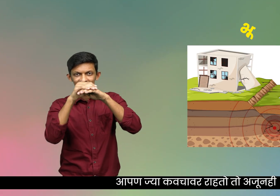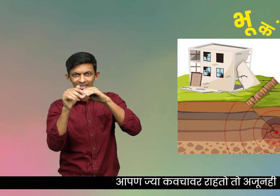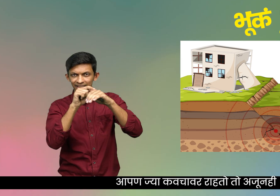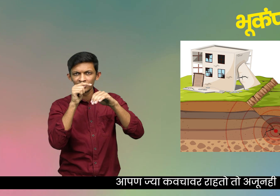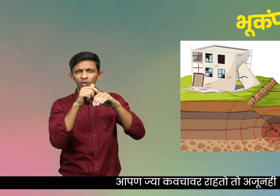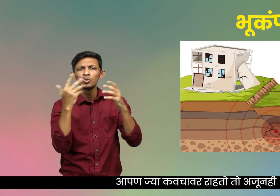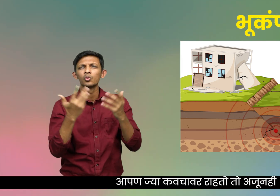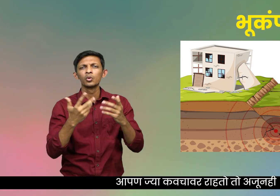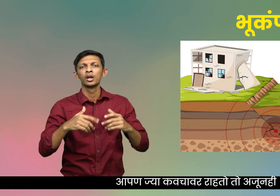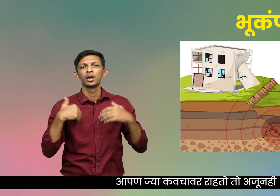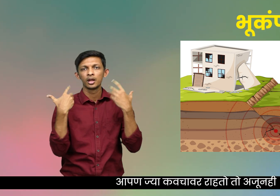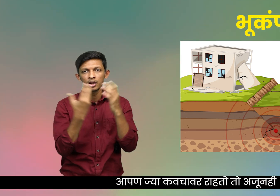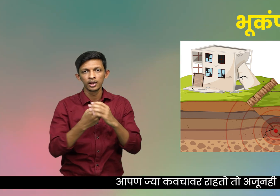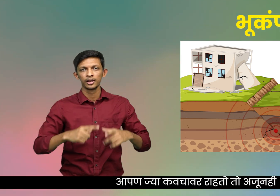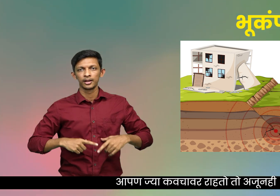आपण ज्या कवचावर राहतो तो अजूनही